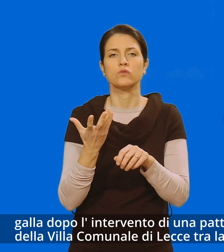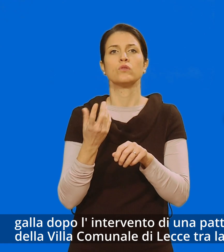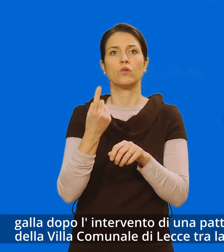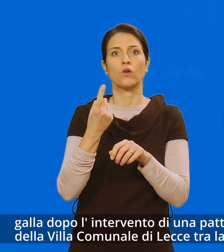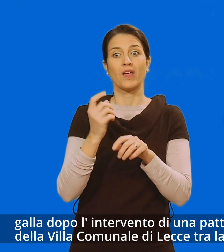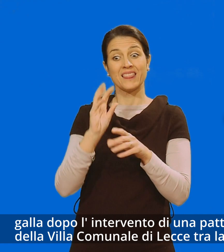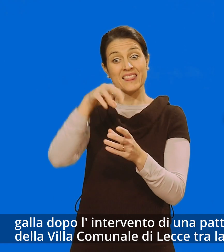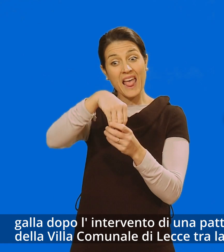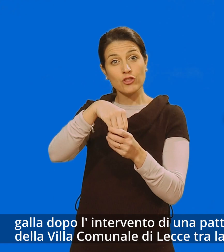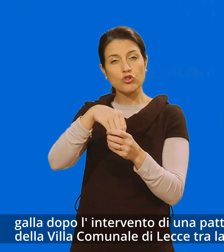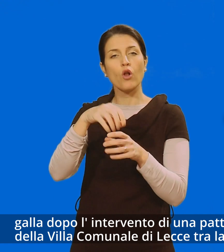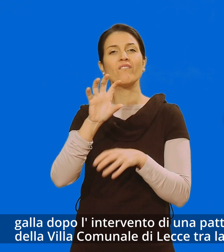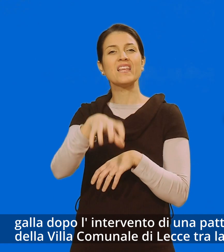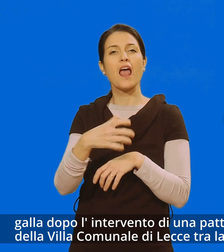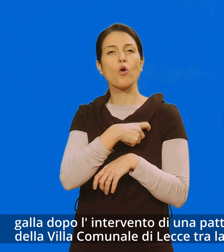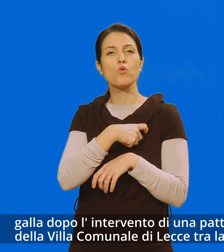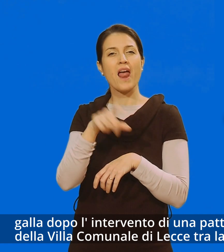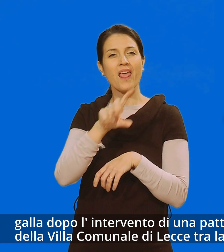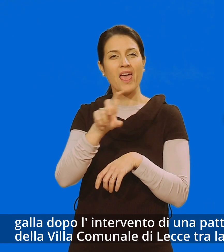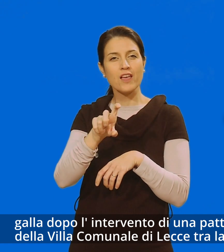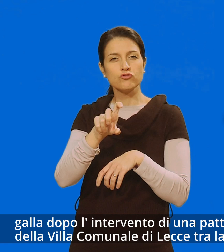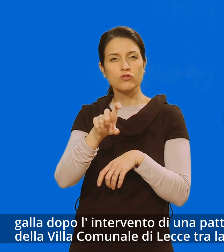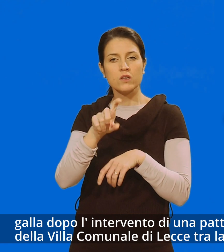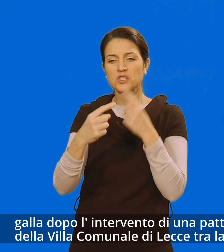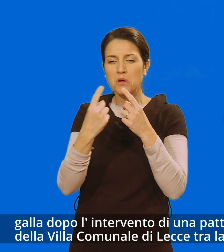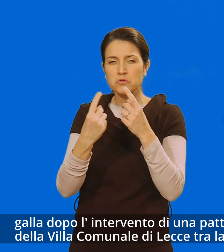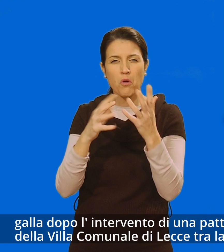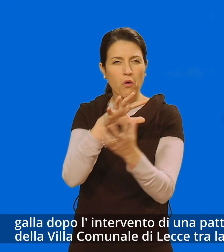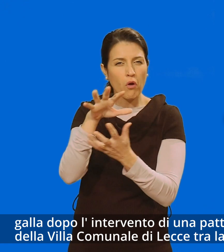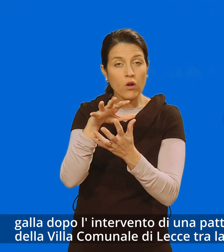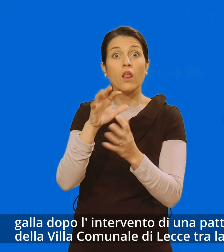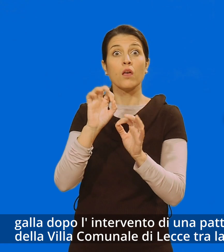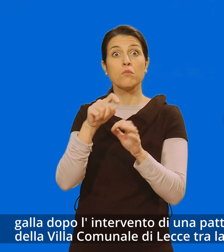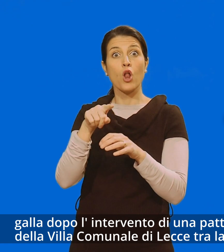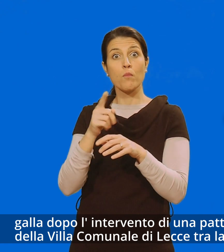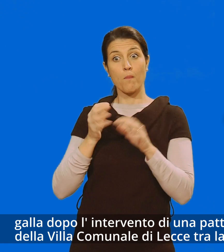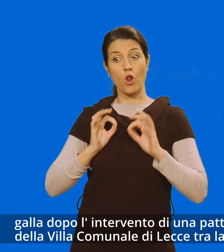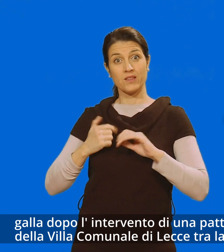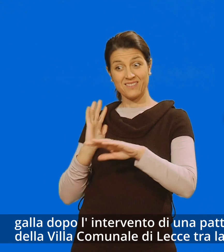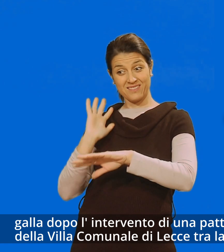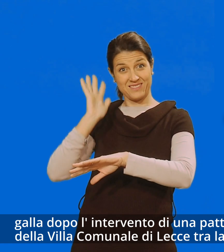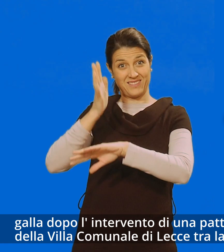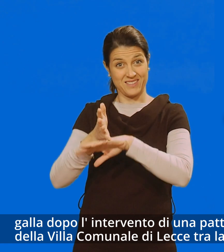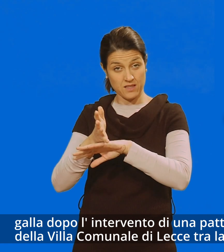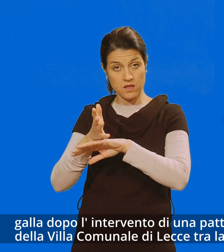all'interno della villa comunale di lecce tra lara cena ed il giovane che ha